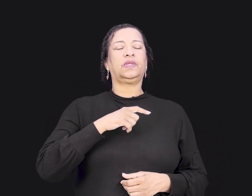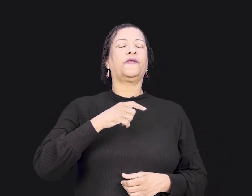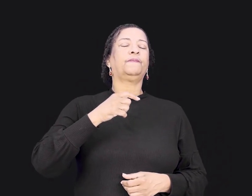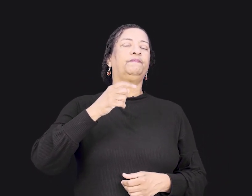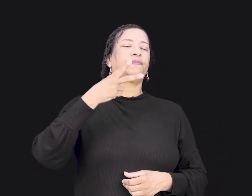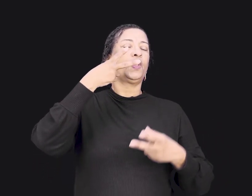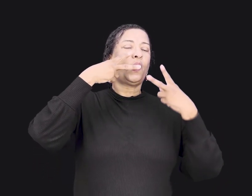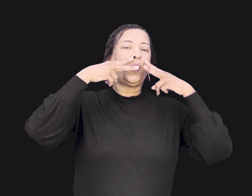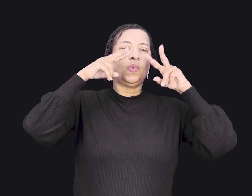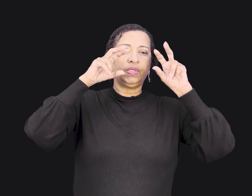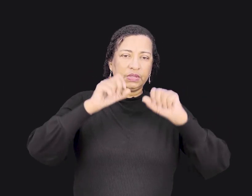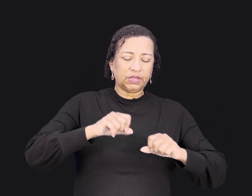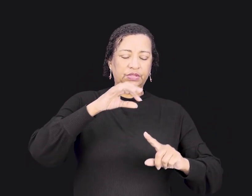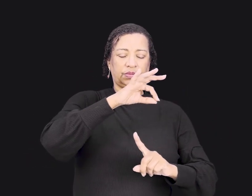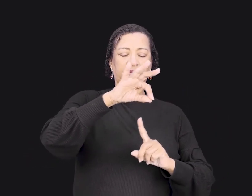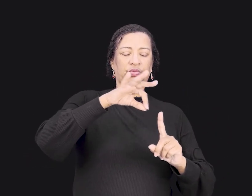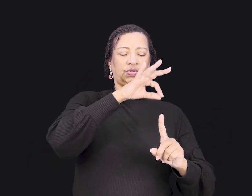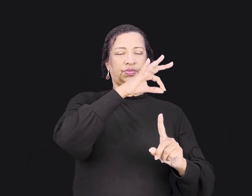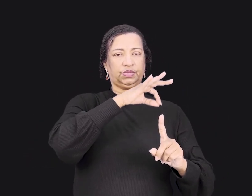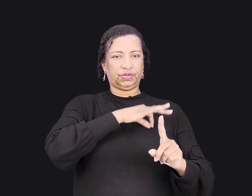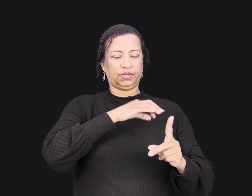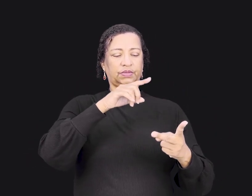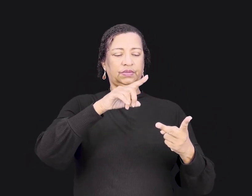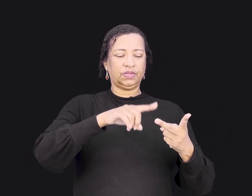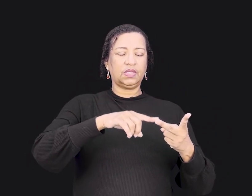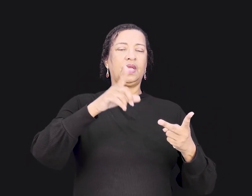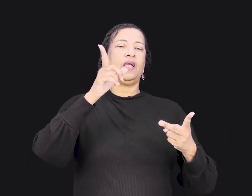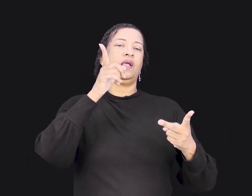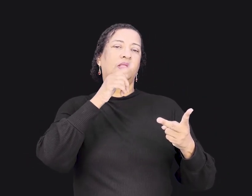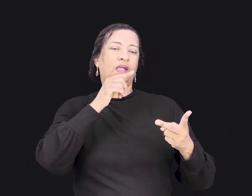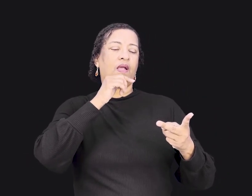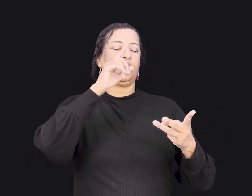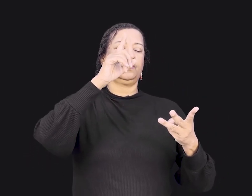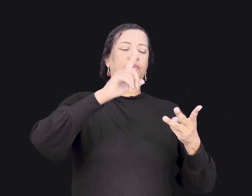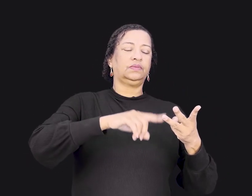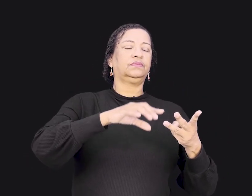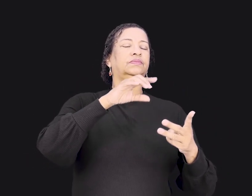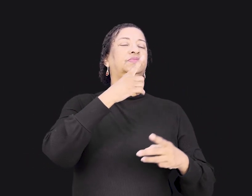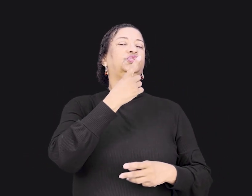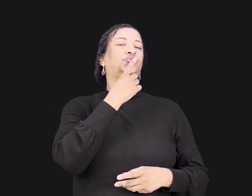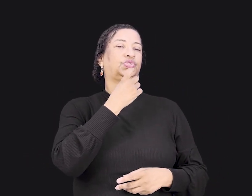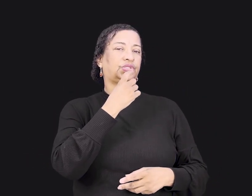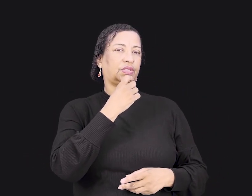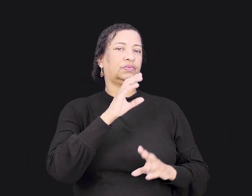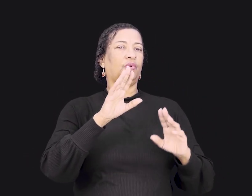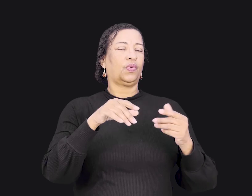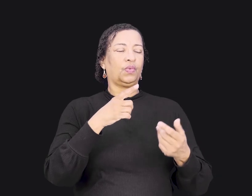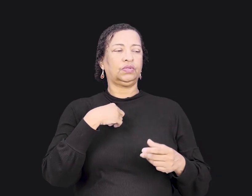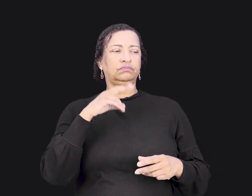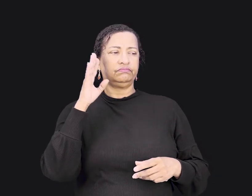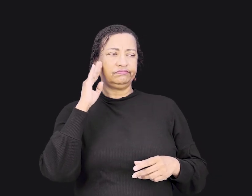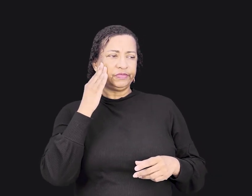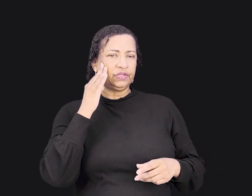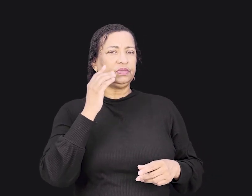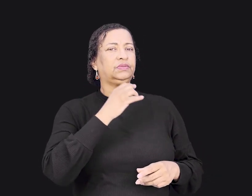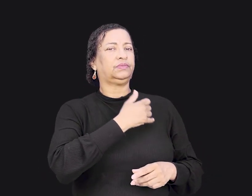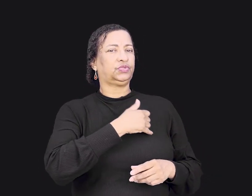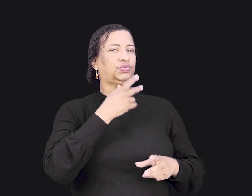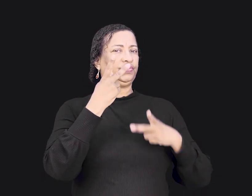Espírito Santo, o da água e o do sangue. Quando entendemos sobre o que João está falando, compreendemos que Deus já nos deu o testemunho do Espírito e